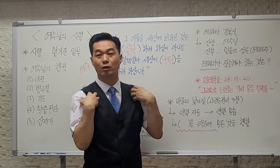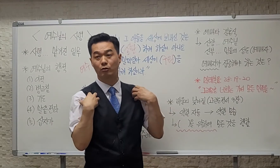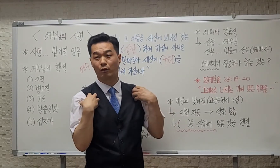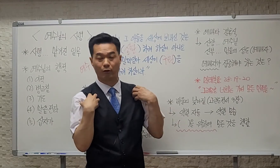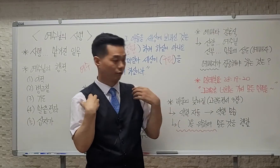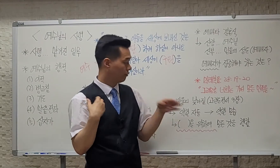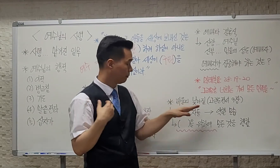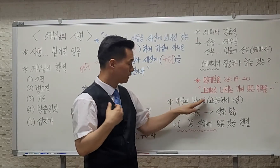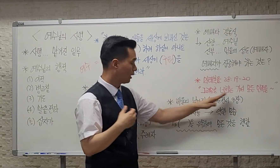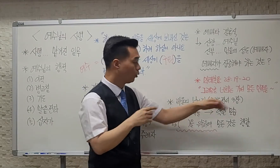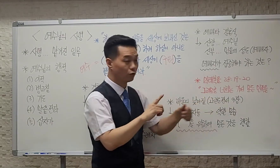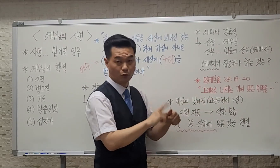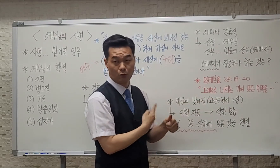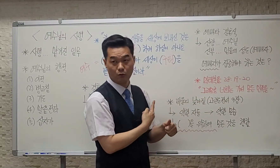거예요. 자동으로.